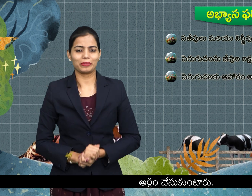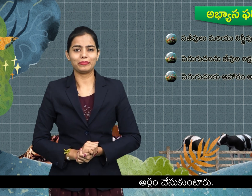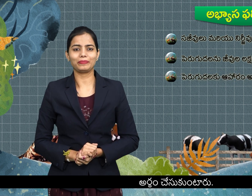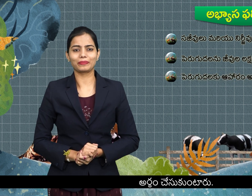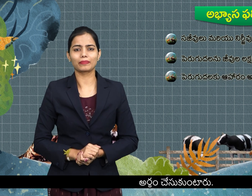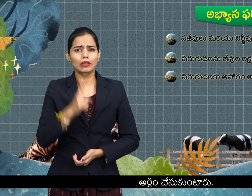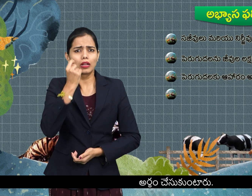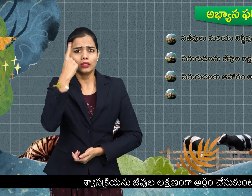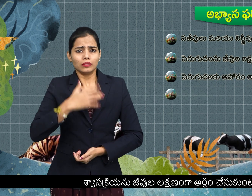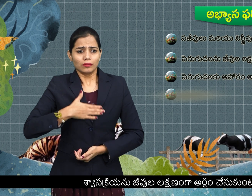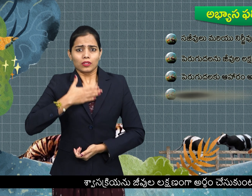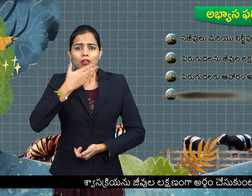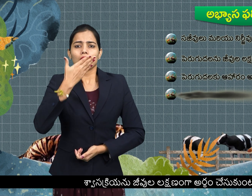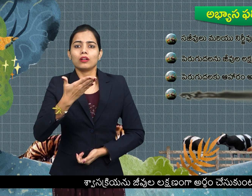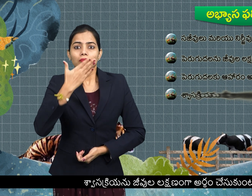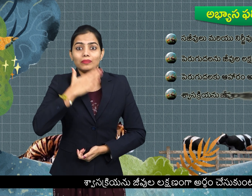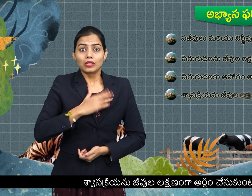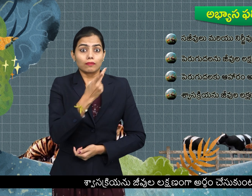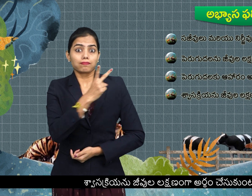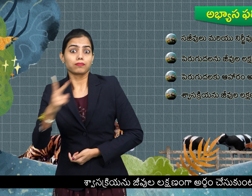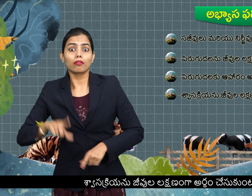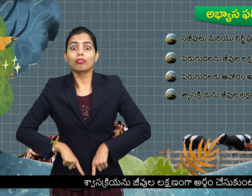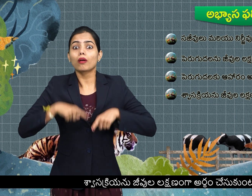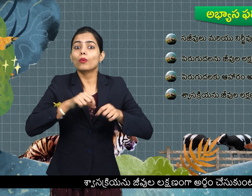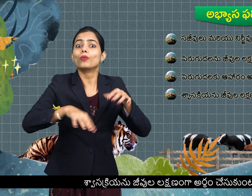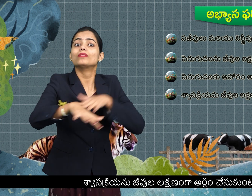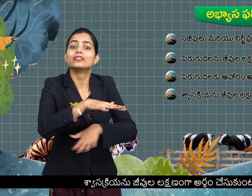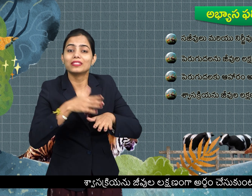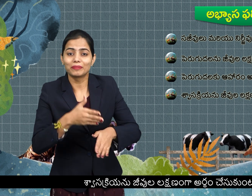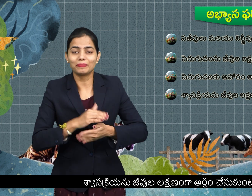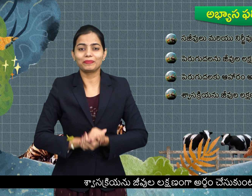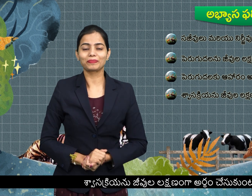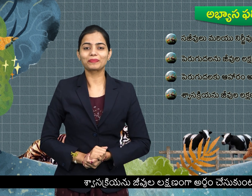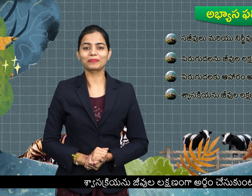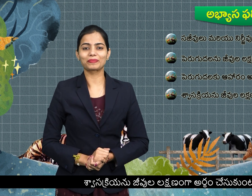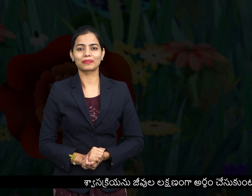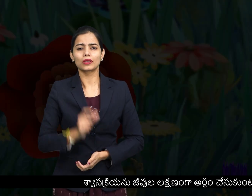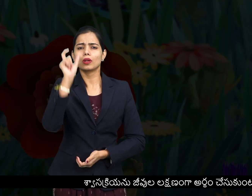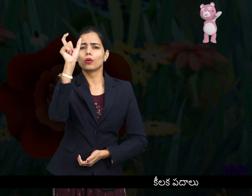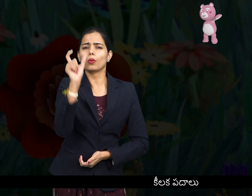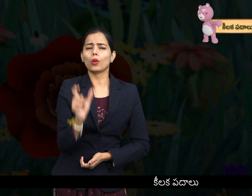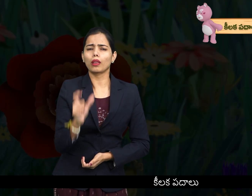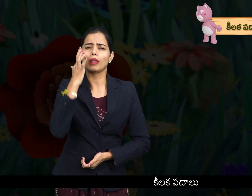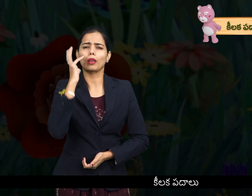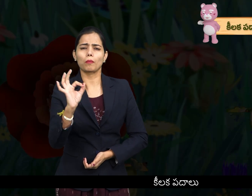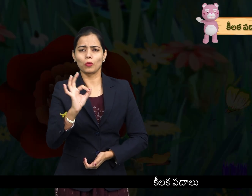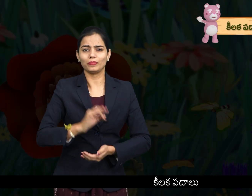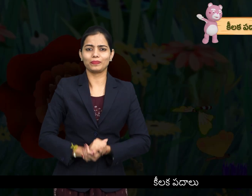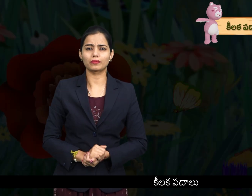అర్థం చేసుకుంటారు. శ్వాసక్రియను జీవుల లక్షణంగా అర్థం చేసుకుంటారు. కీలక